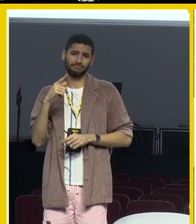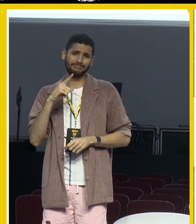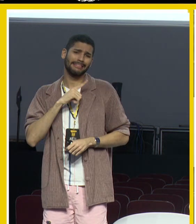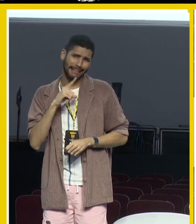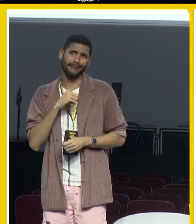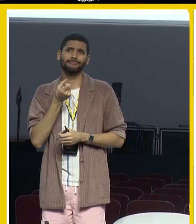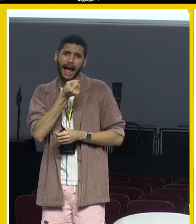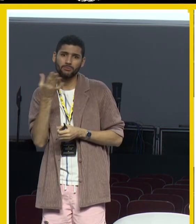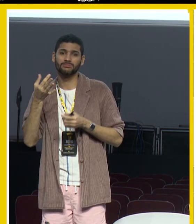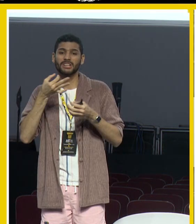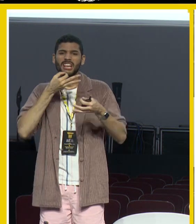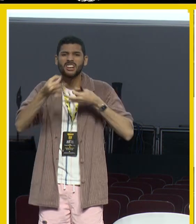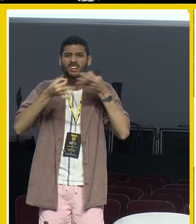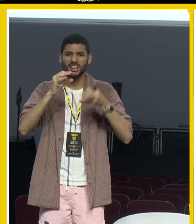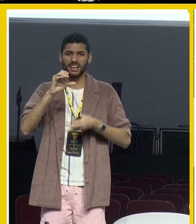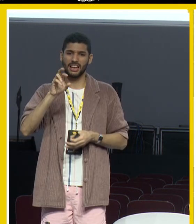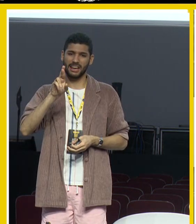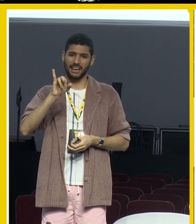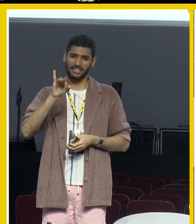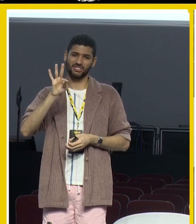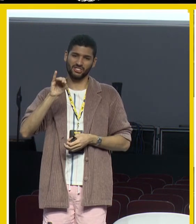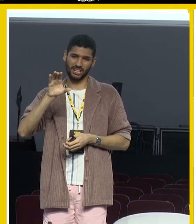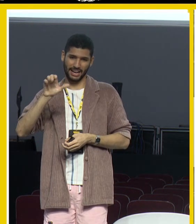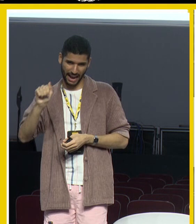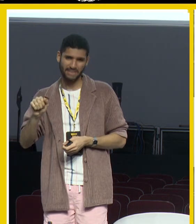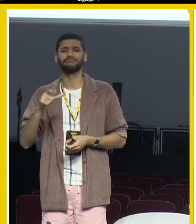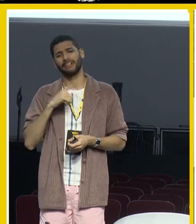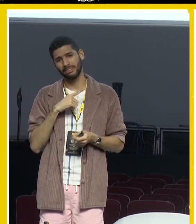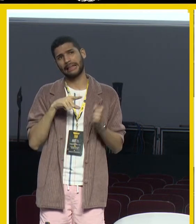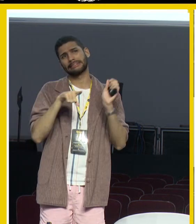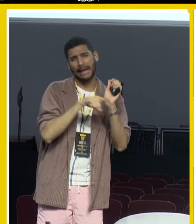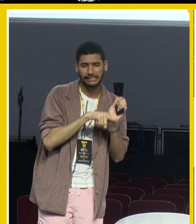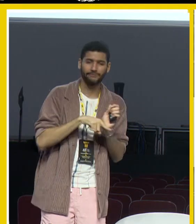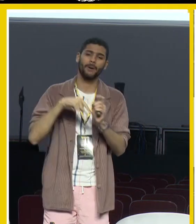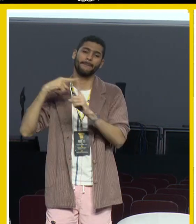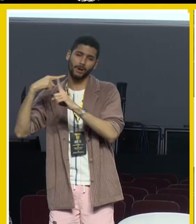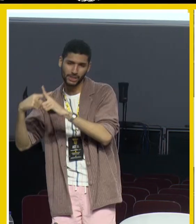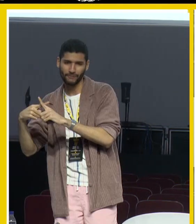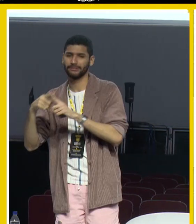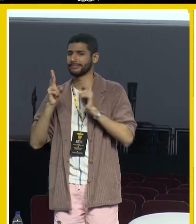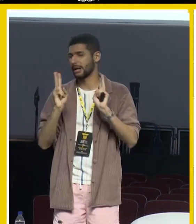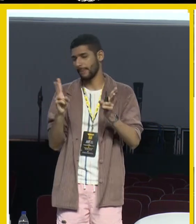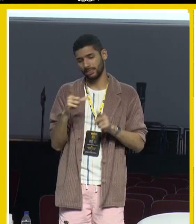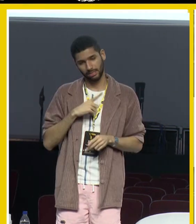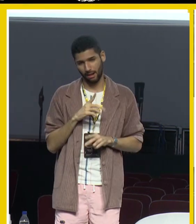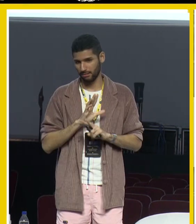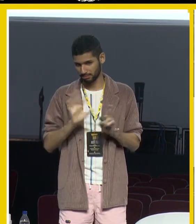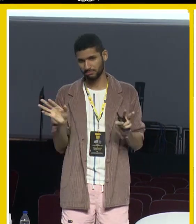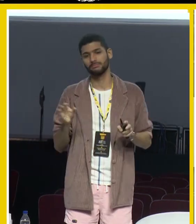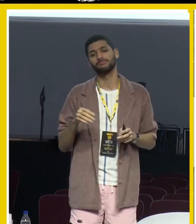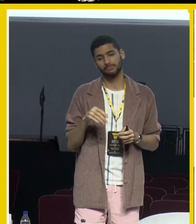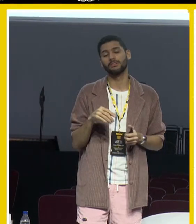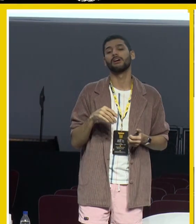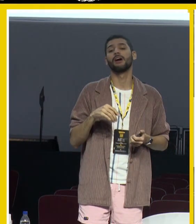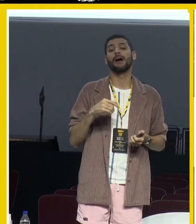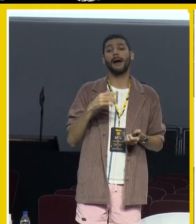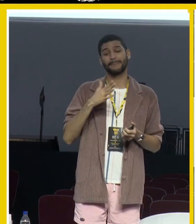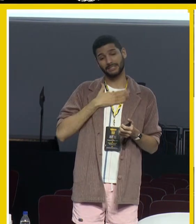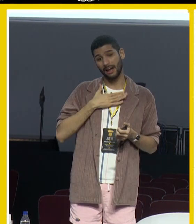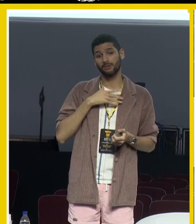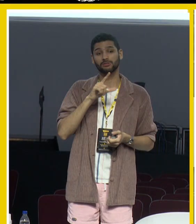o meu canal tem algumas críticas néon as pessoas é que criticam negativamente